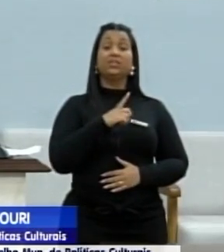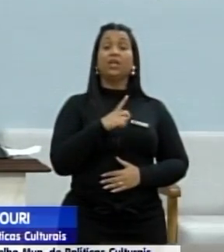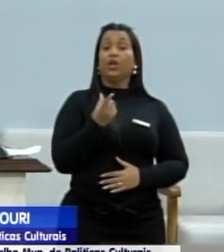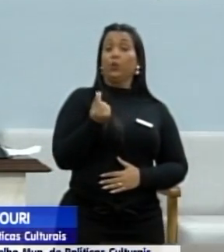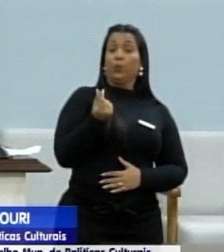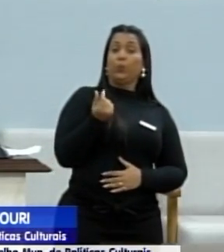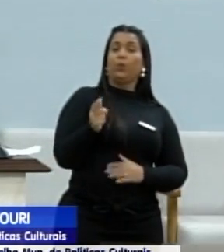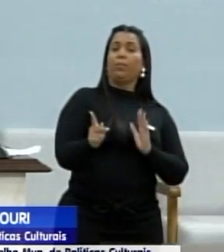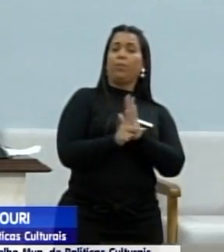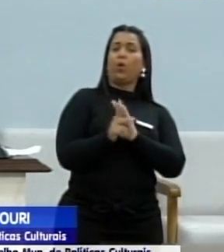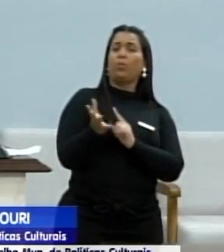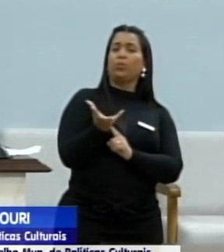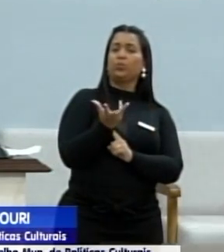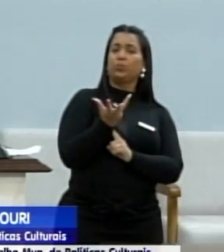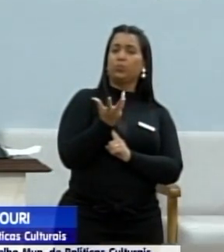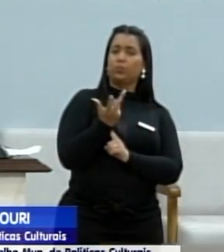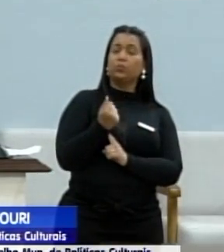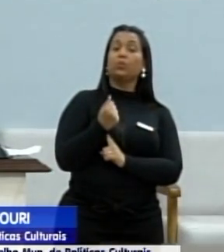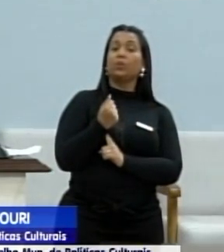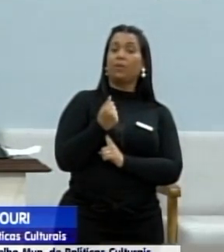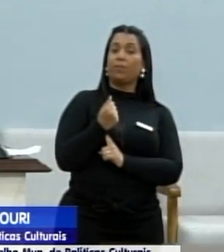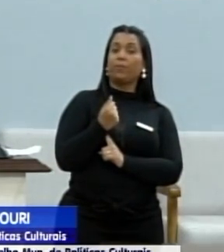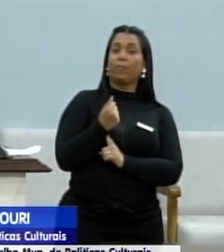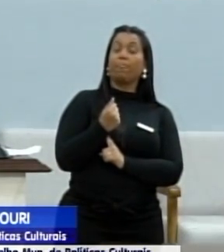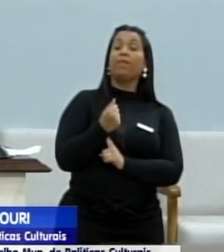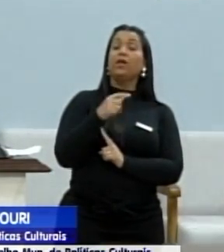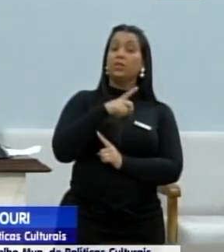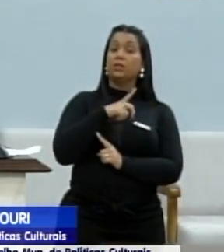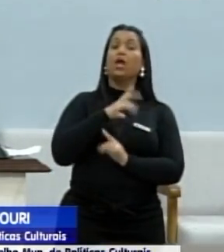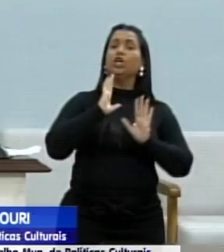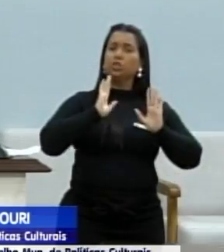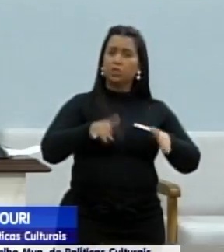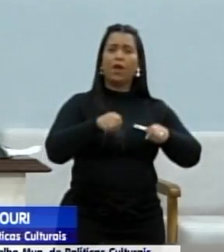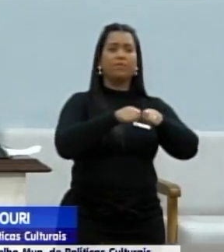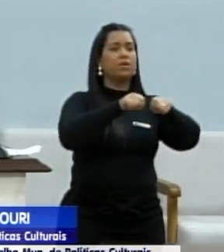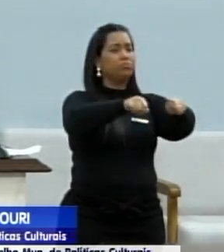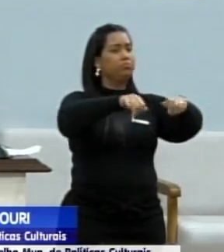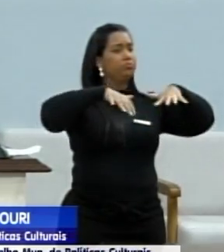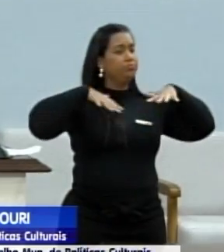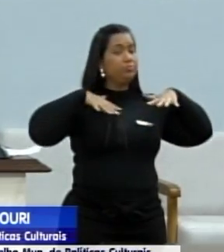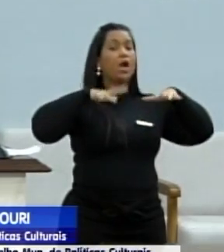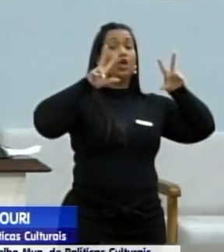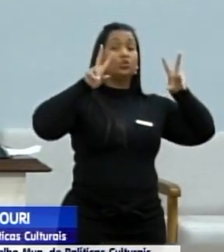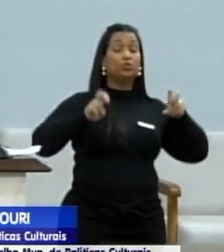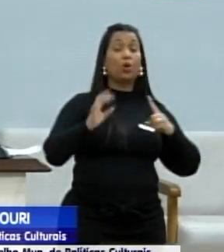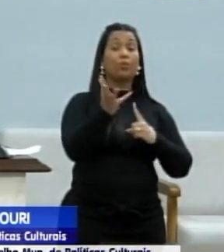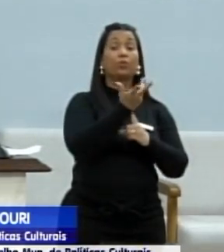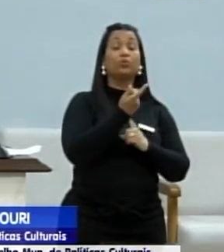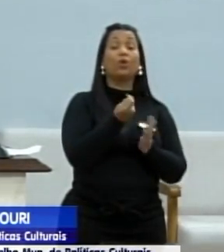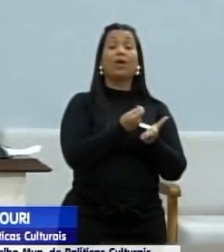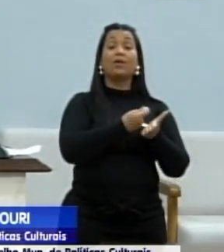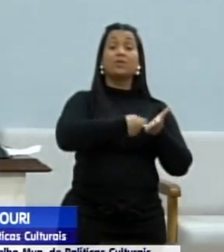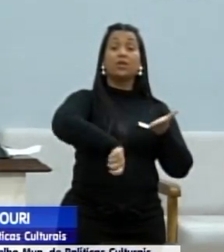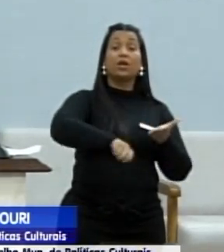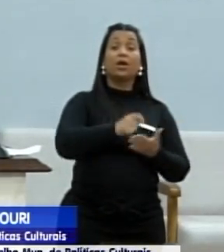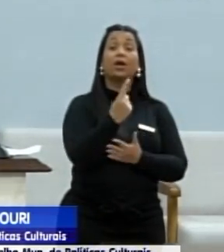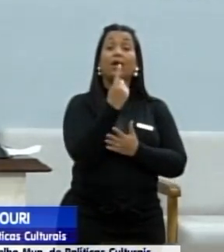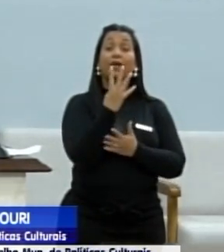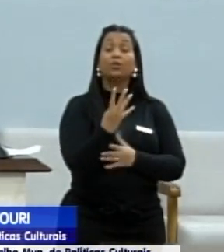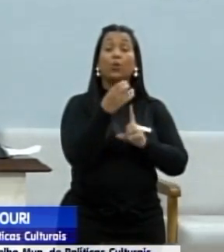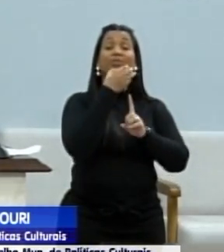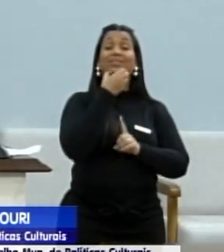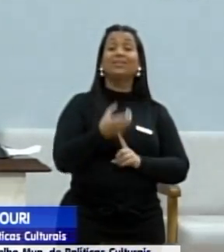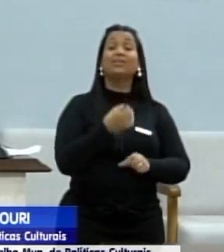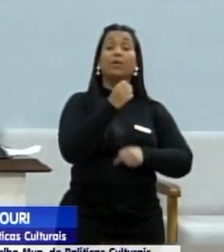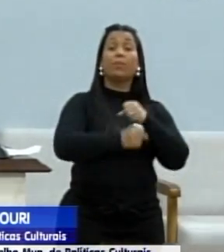de Cultura, a gente realizou, né, as conferências municipais de cultura. Essa assinatura foi em 14 de dezembro